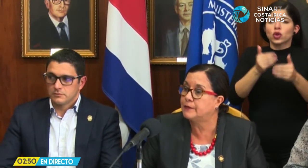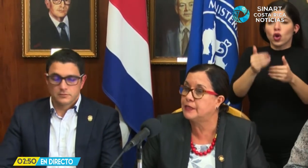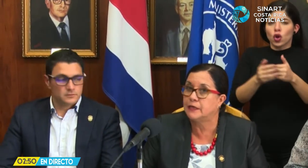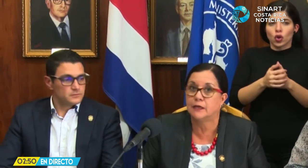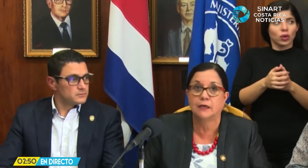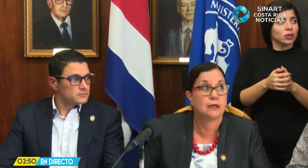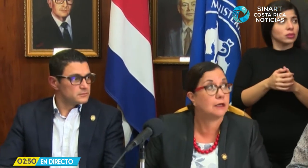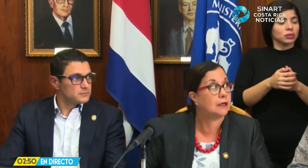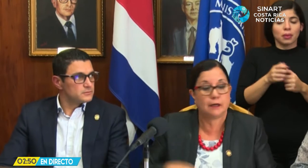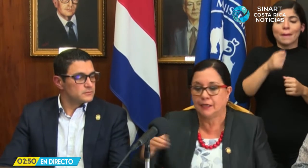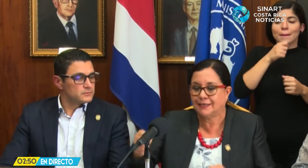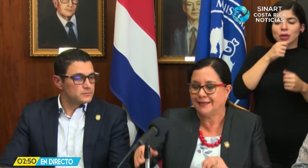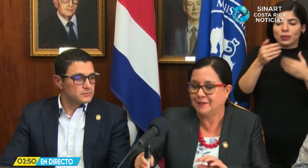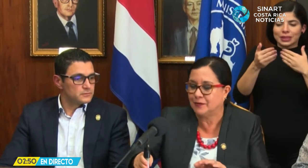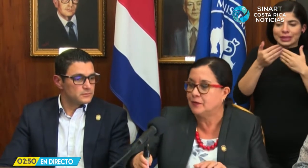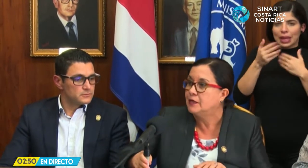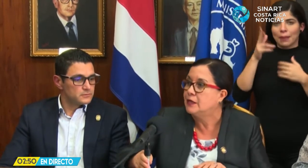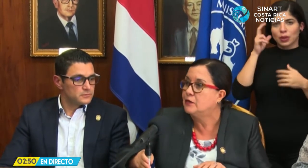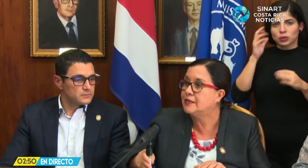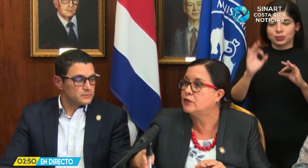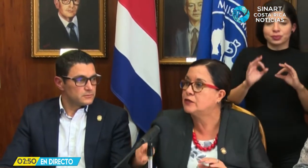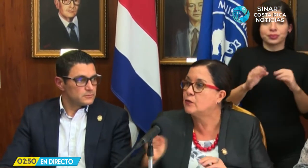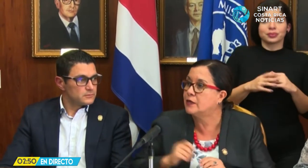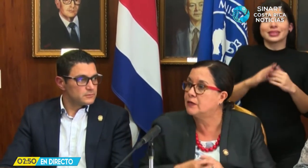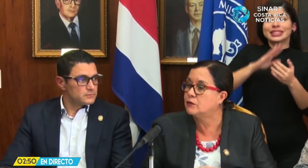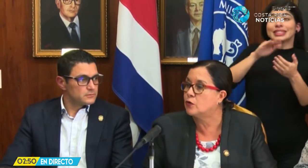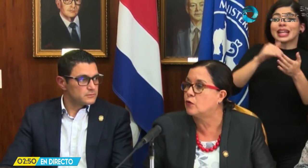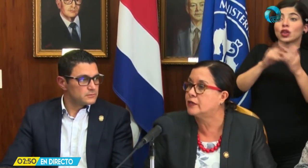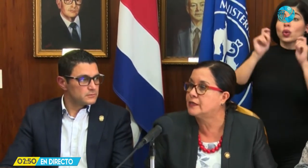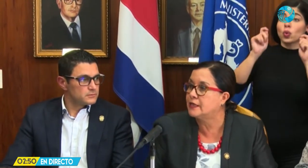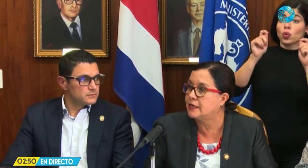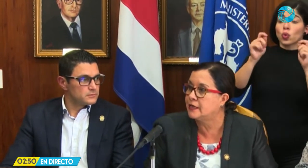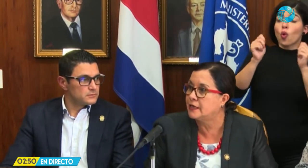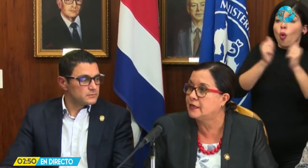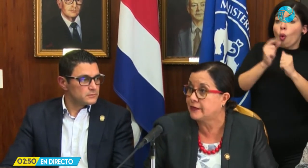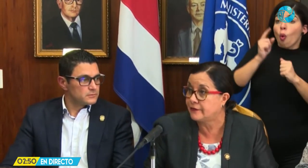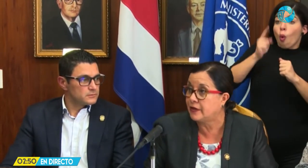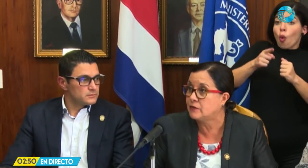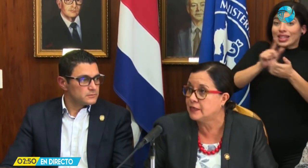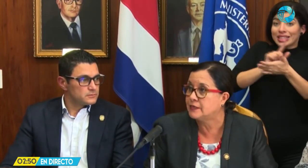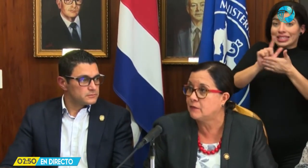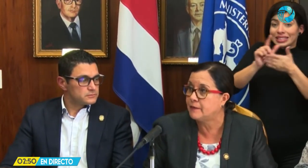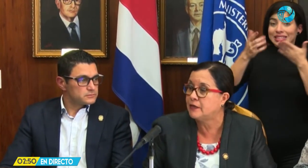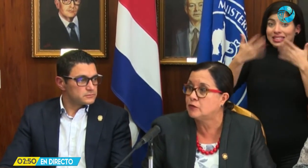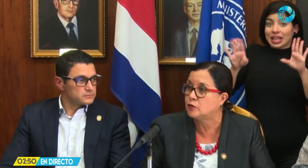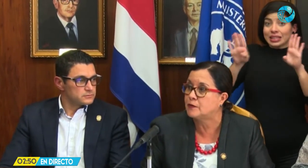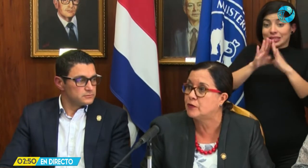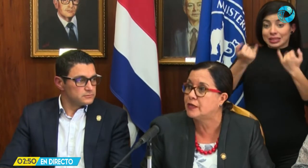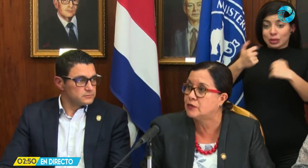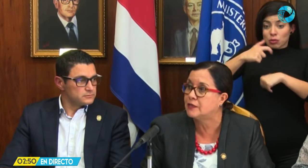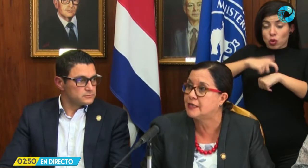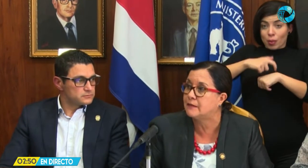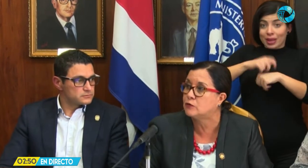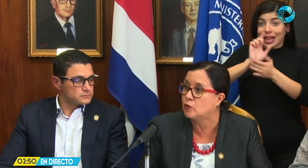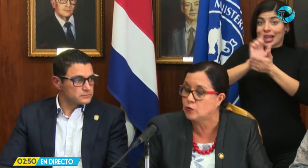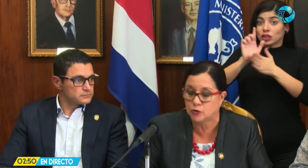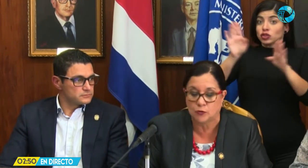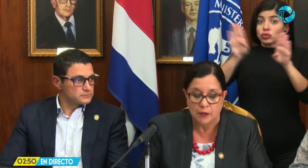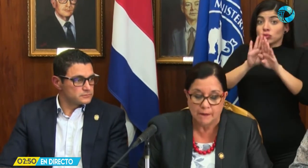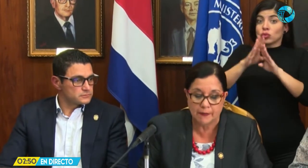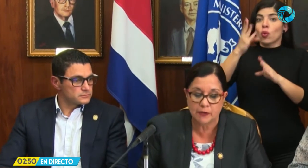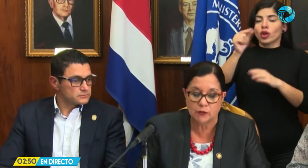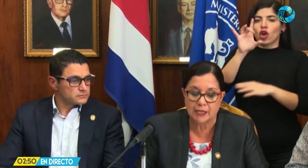Ministra, quizá acérquese el micrófono para que le escuchen bien. Centros educativos con orden sanitaria cerrados en este momento, suspensión de lecciones tenemos